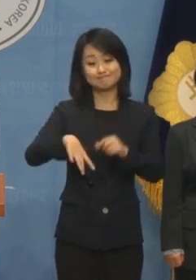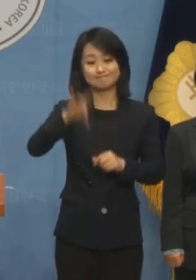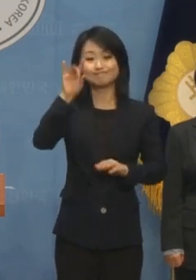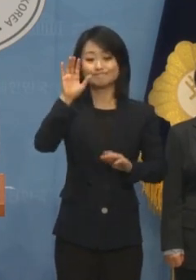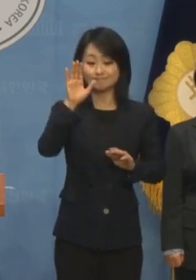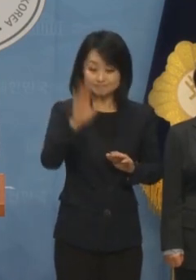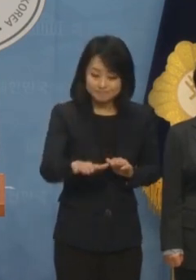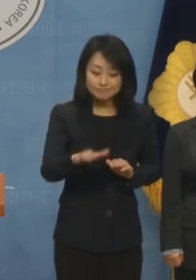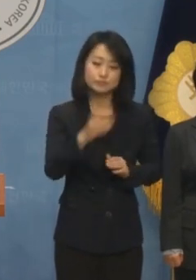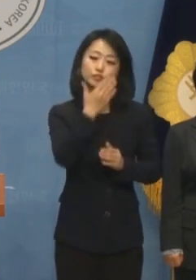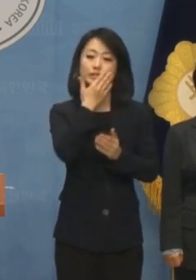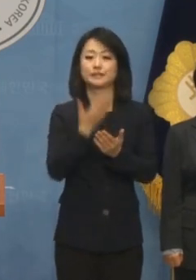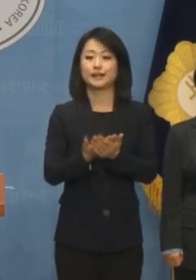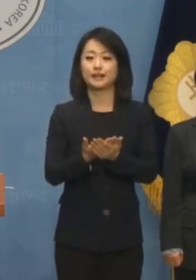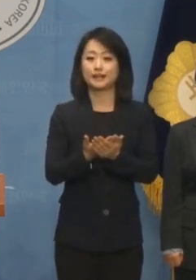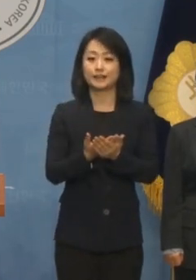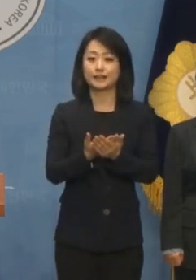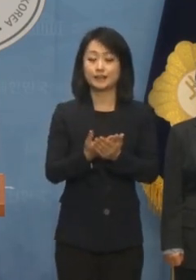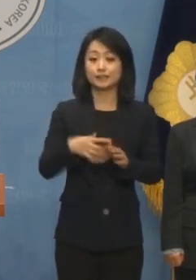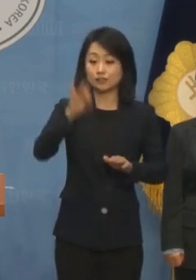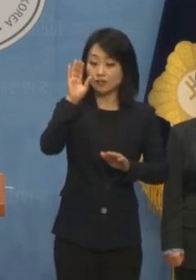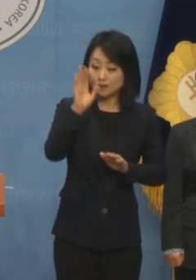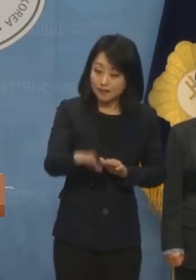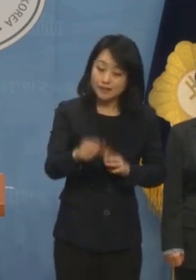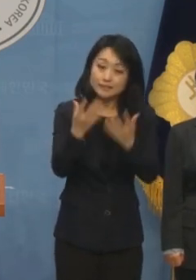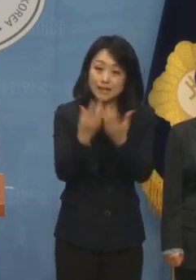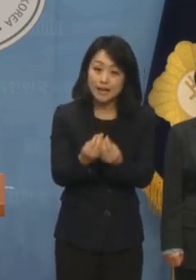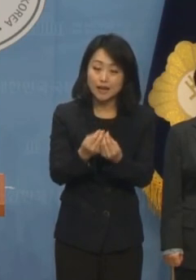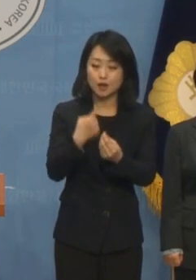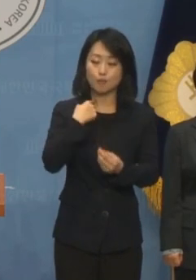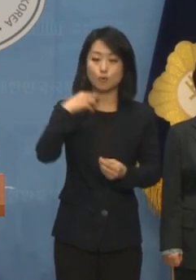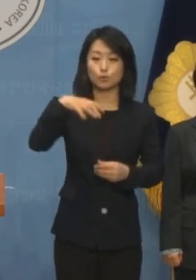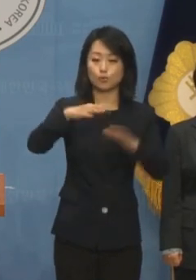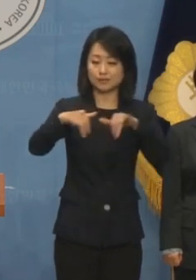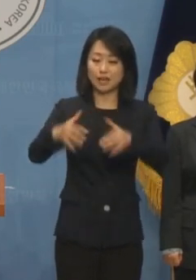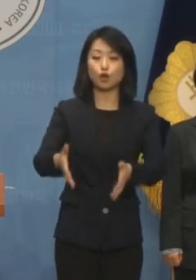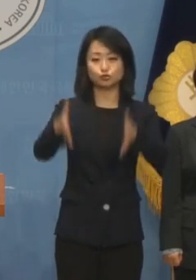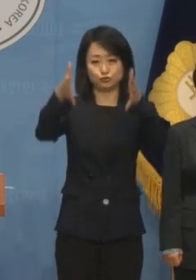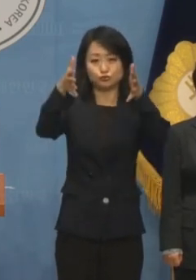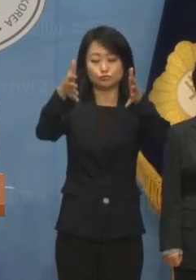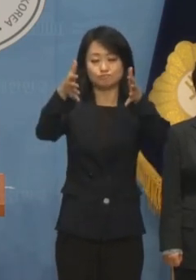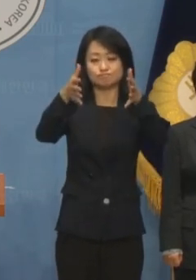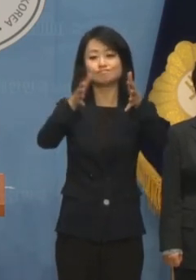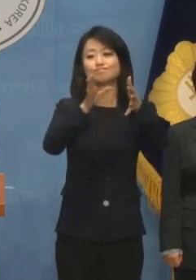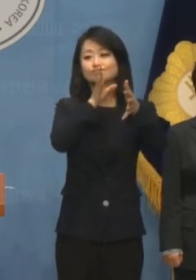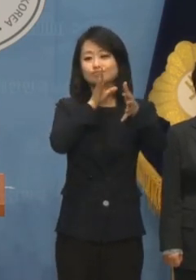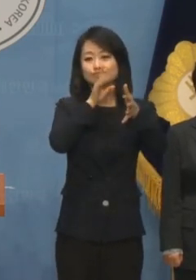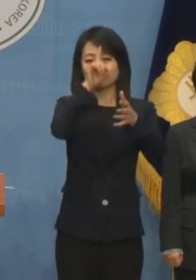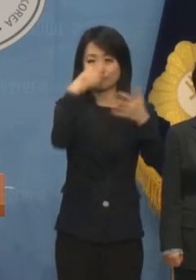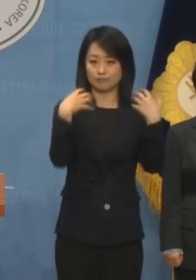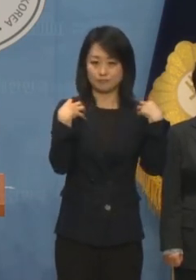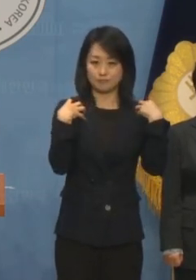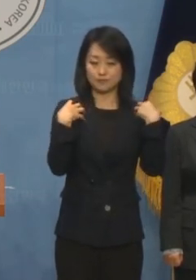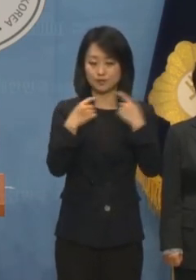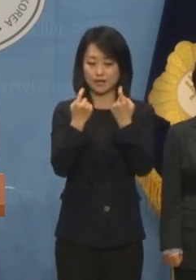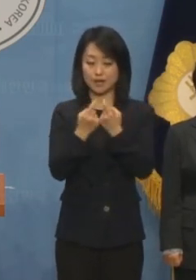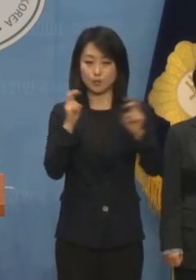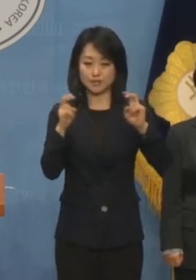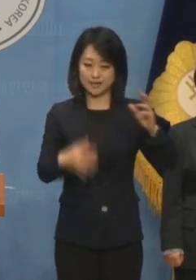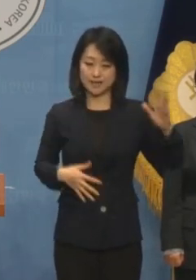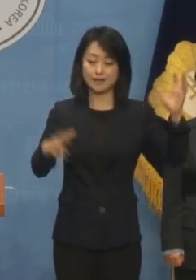매우 중요합니다. 거기에 첫 번째 사례인 목동 아파트 재건축 그야말로 정부와 민간이 온